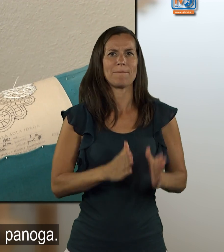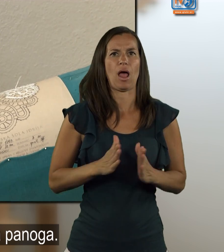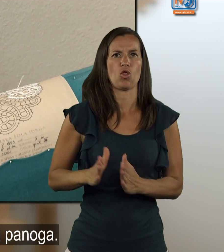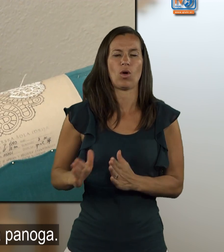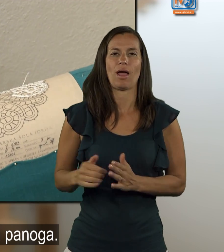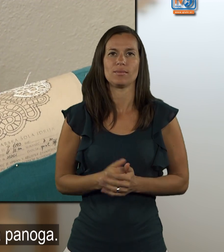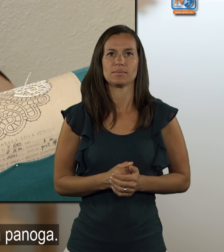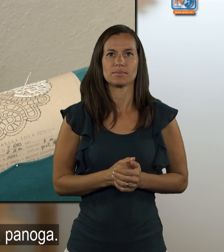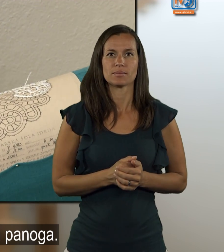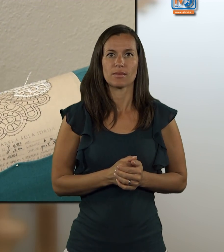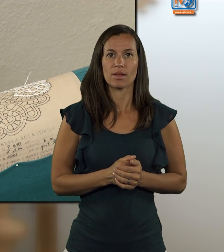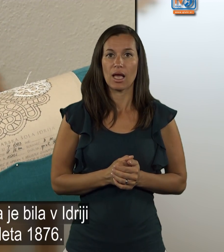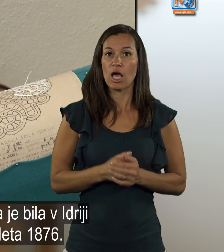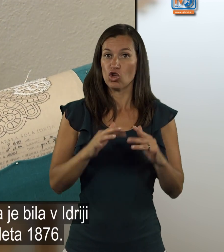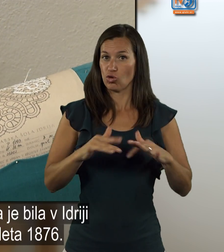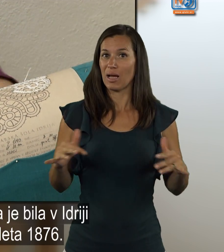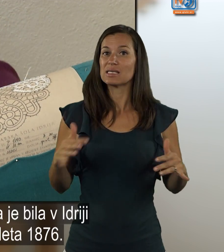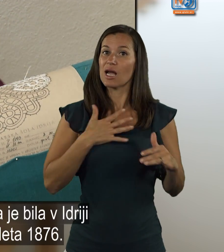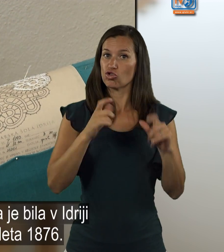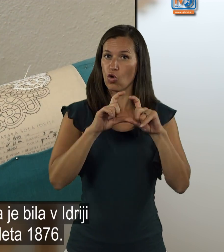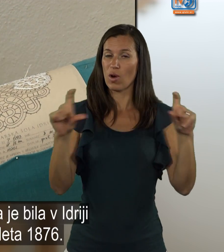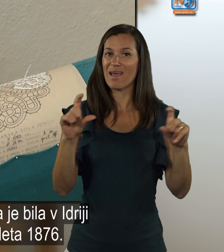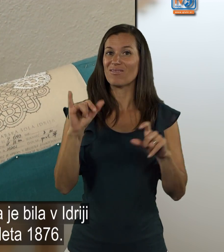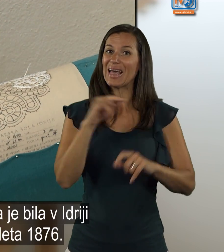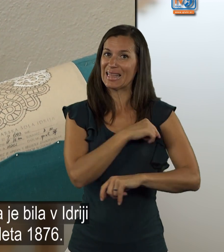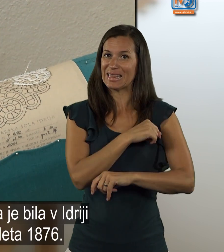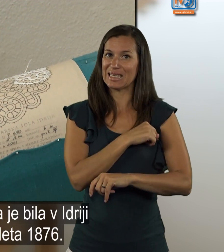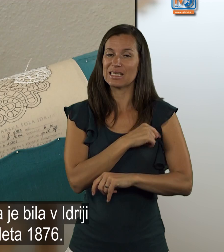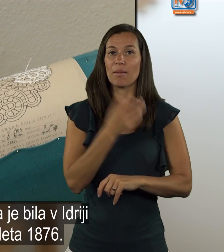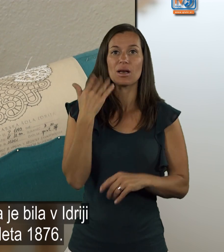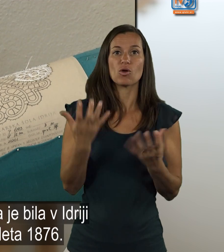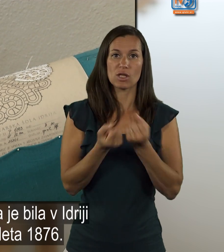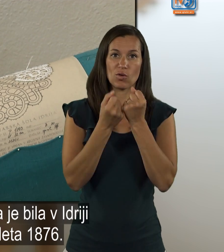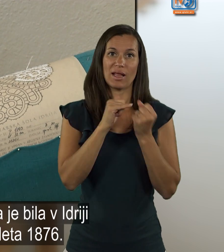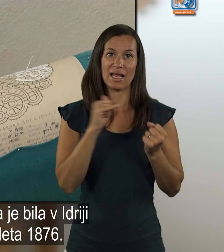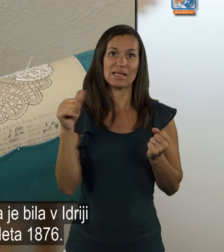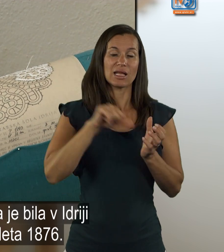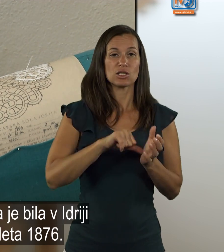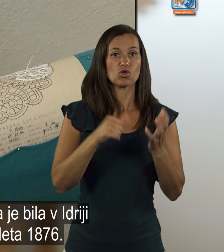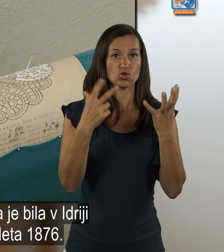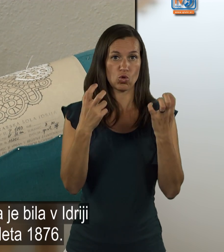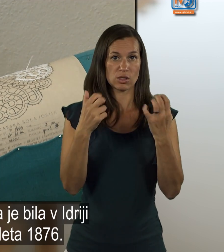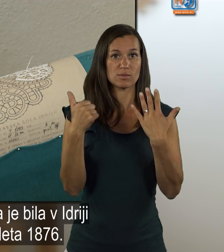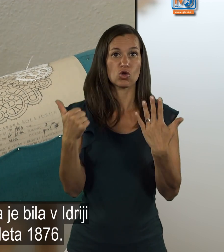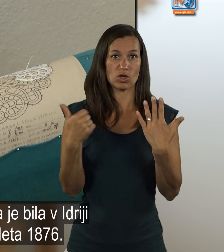gospodarska panoga. Čipkarska šola v Idriji pa je bila ustanovljena leta